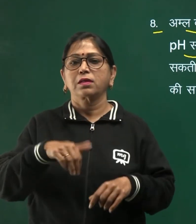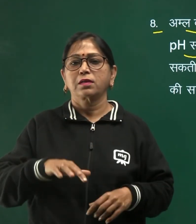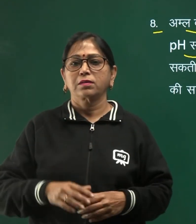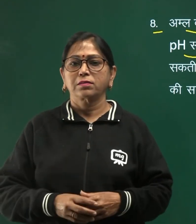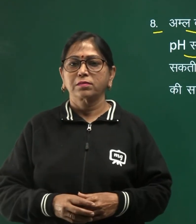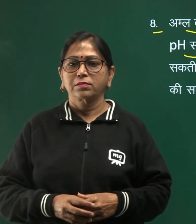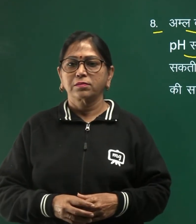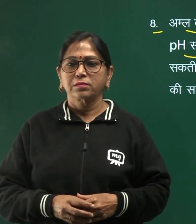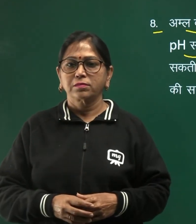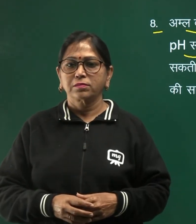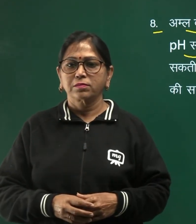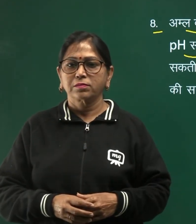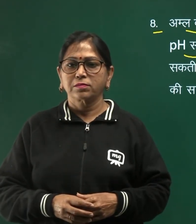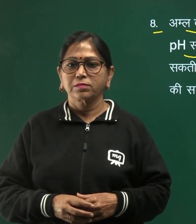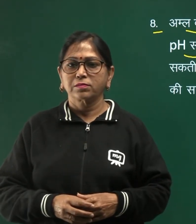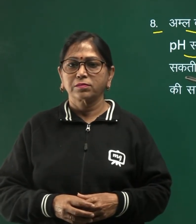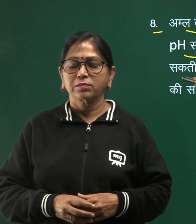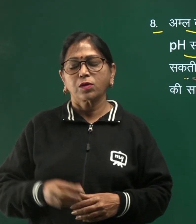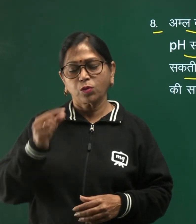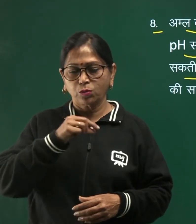फ स्केल के